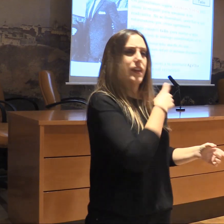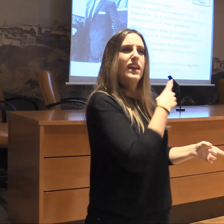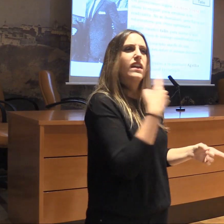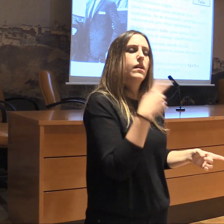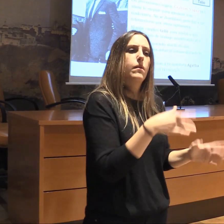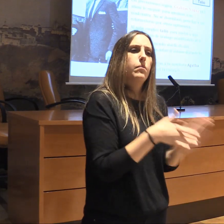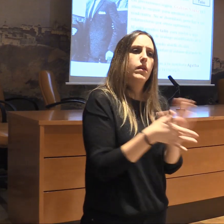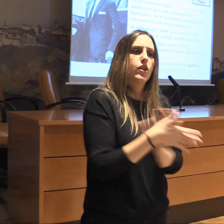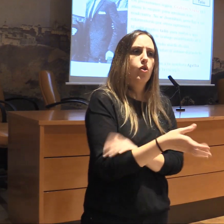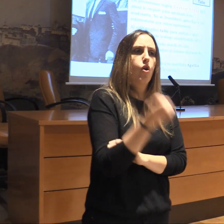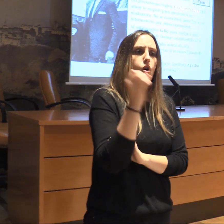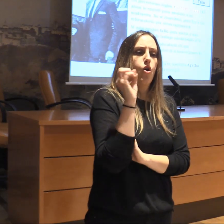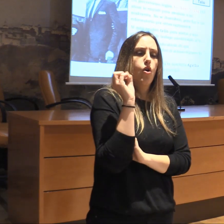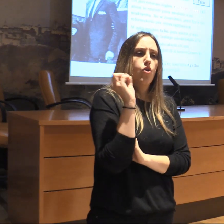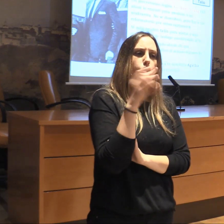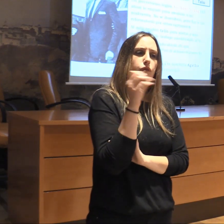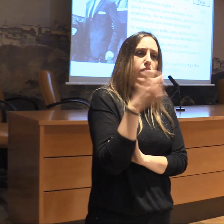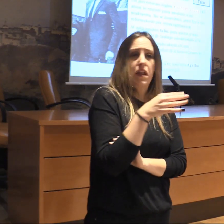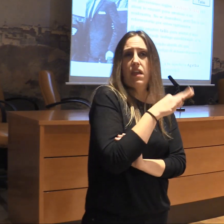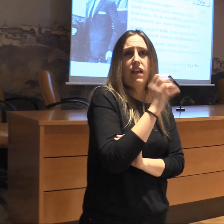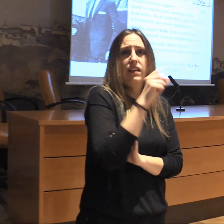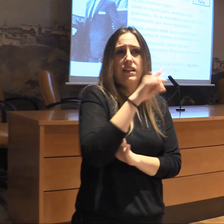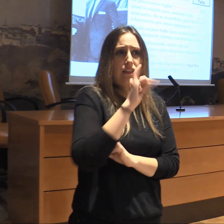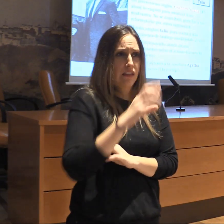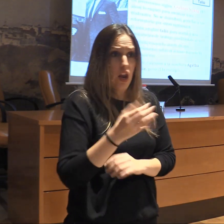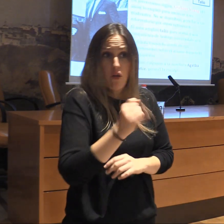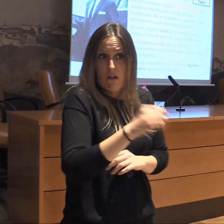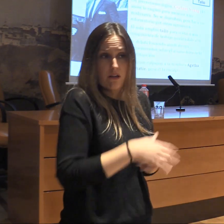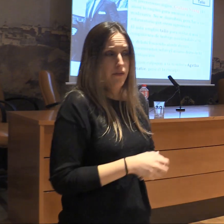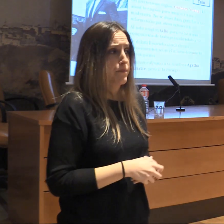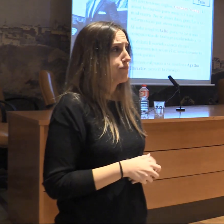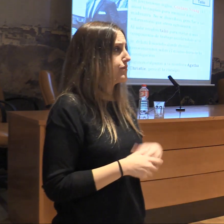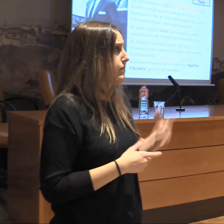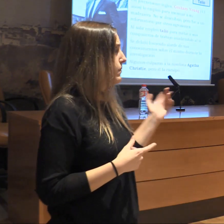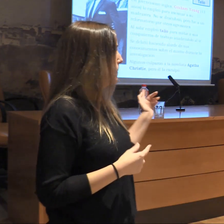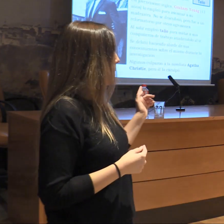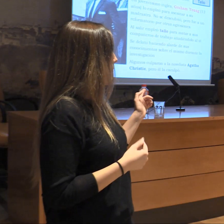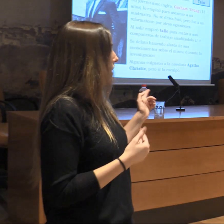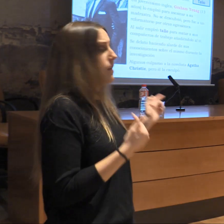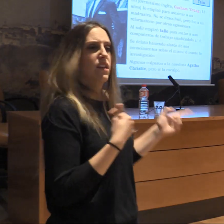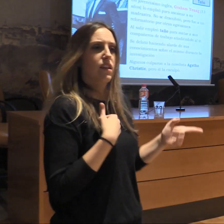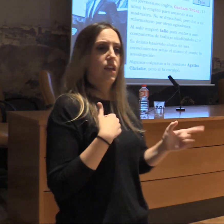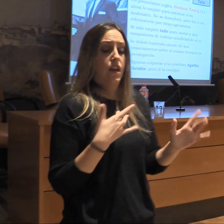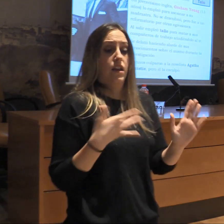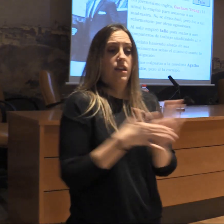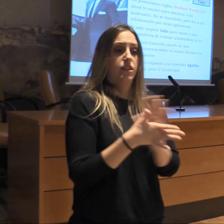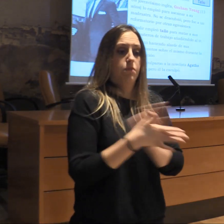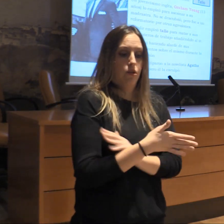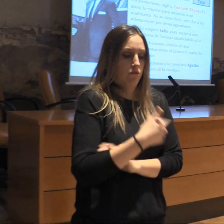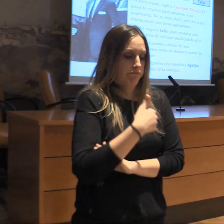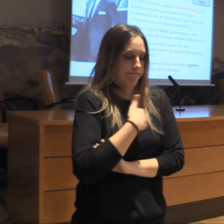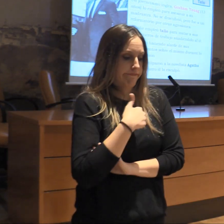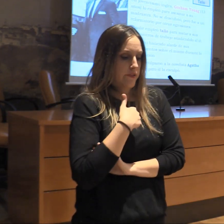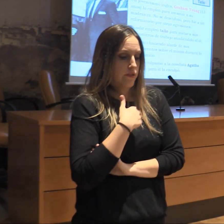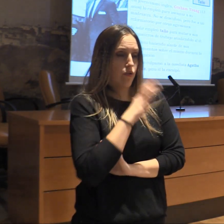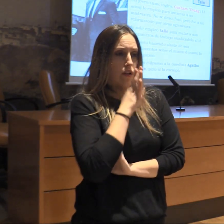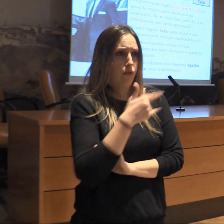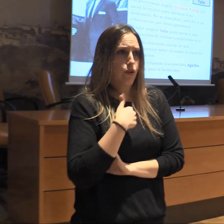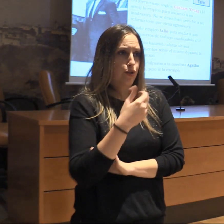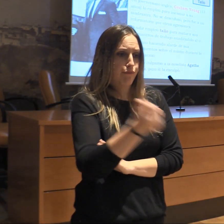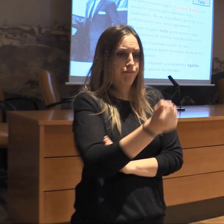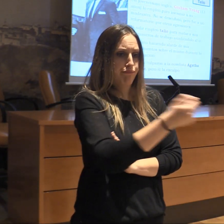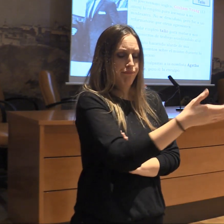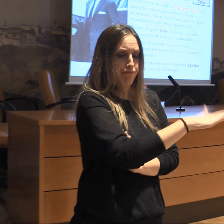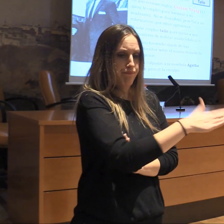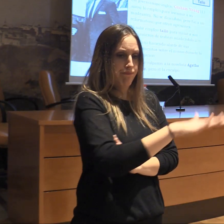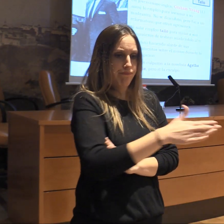un envenenamiento por talio del cual nadie tenía noticia y se delató a sí mismo. Este, como Francis Howard, también